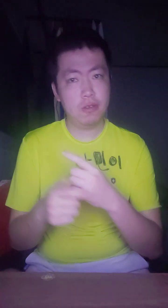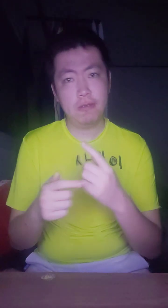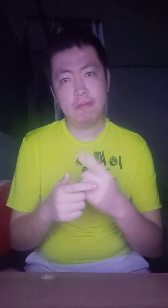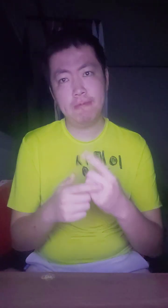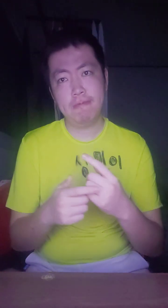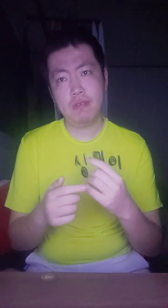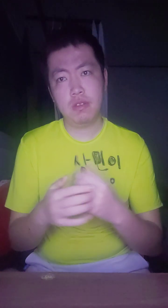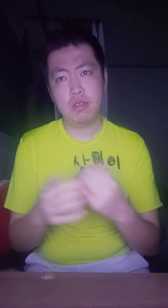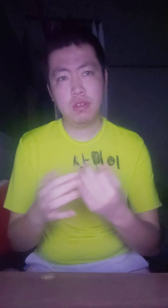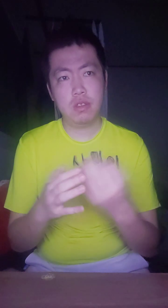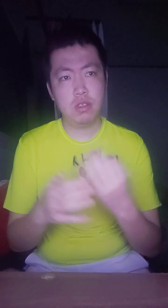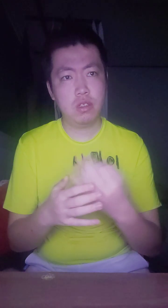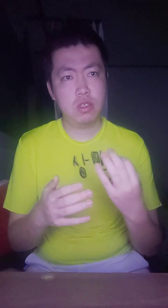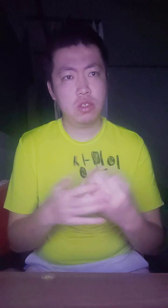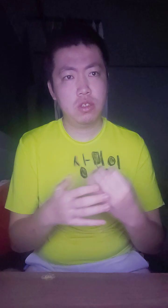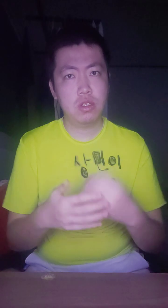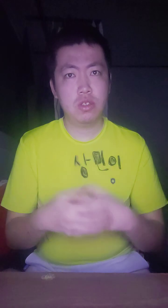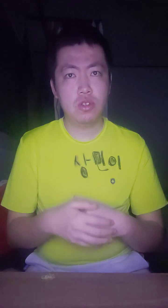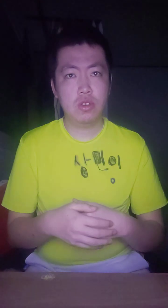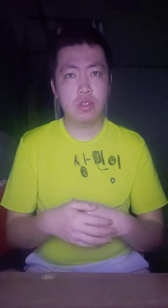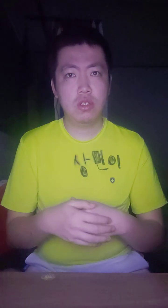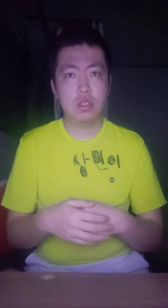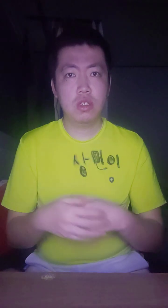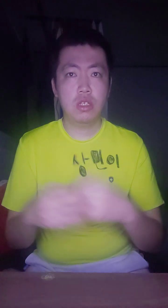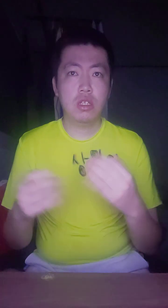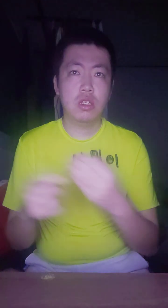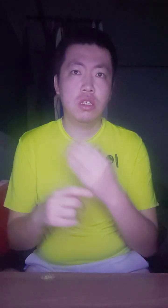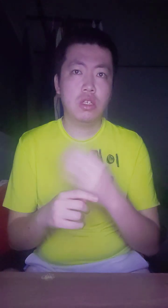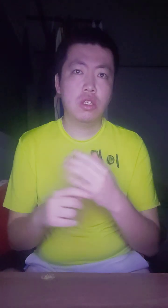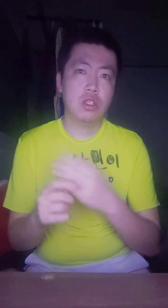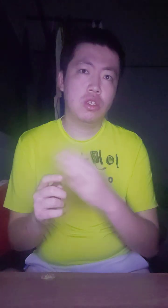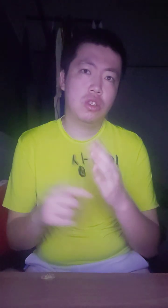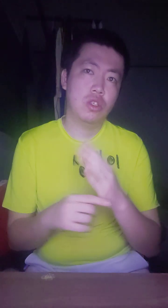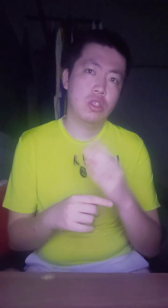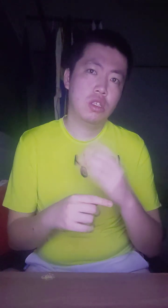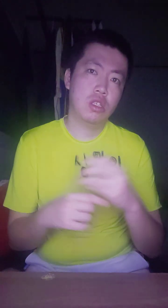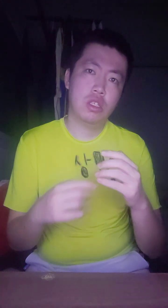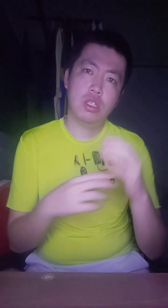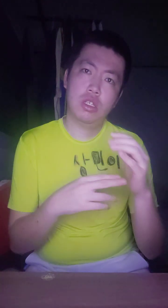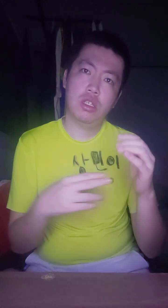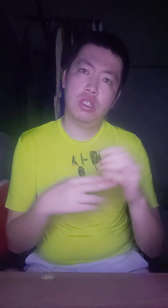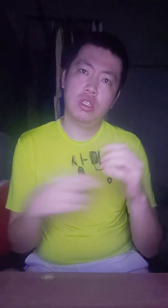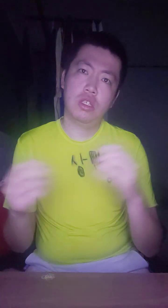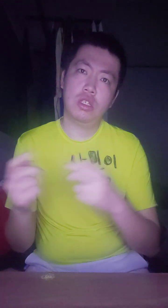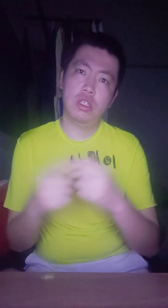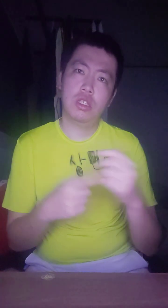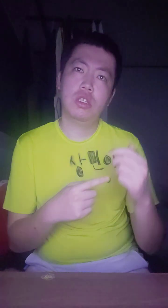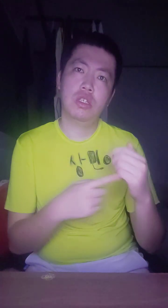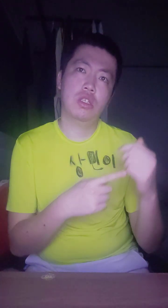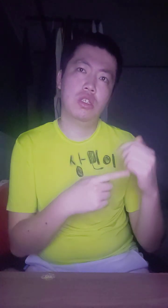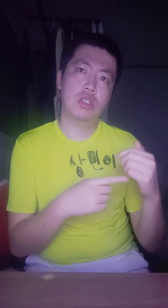그렇다 하고 왔다 그래요. 그러면 이건 아니다. 경찰서로 가자. 그러고 이제 경찰서를 데려가고 진술을